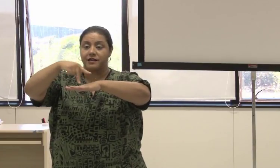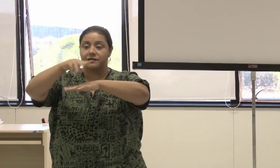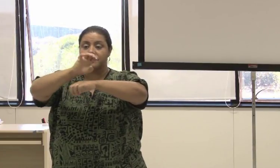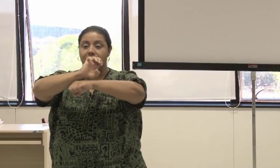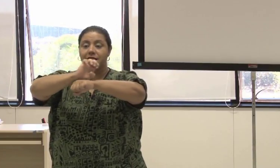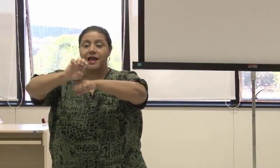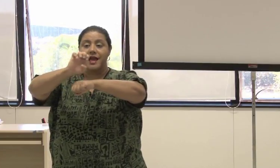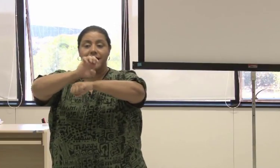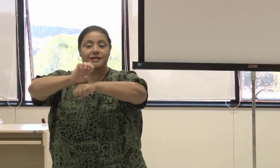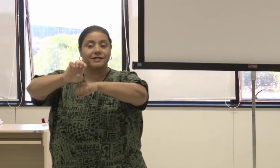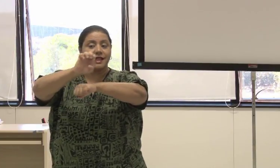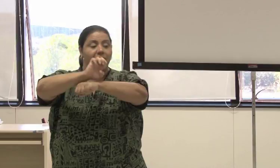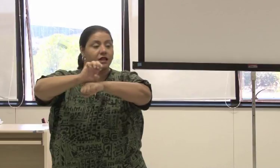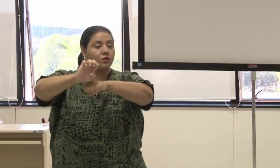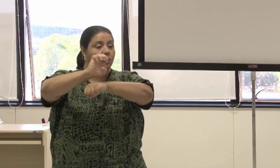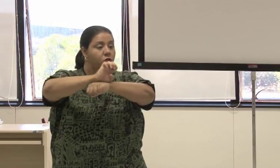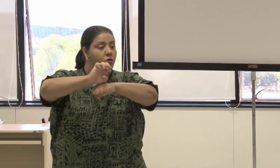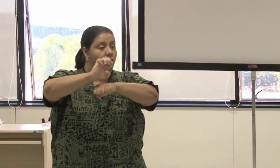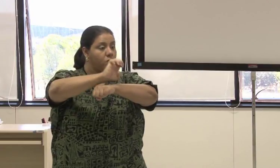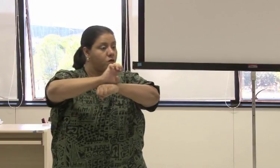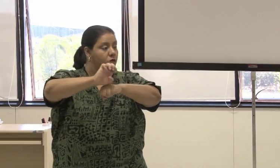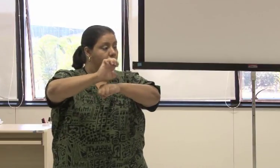país, estado,